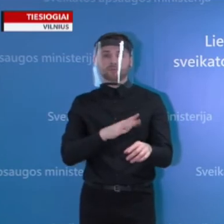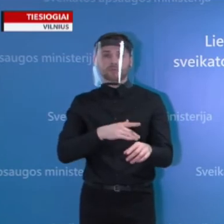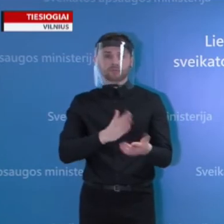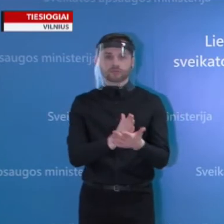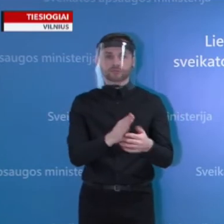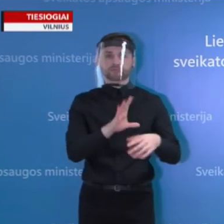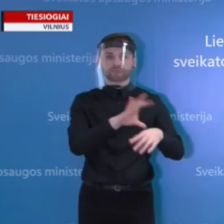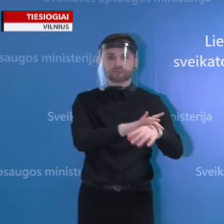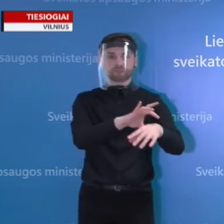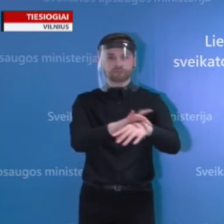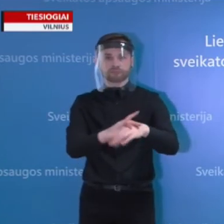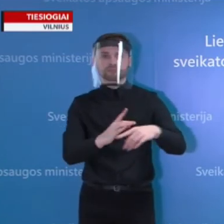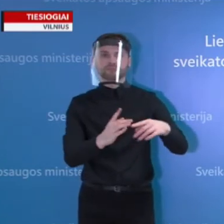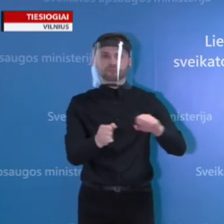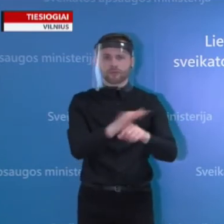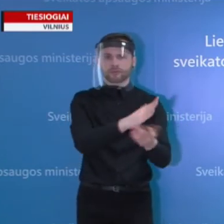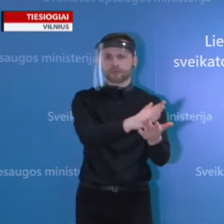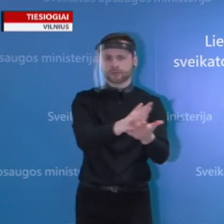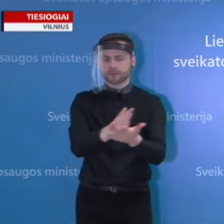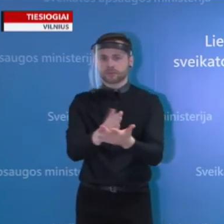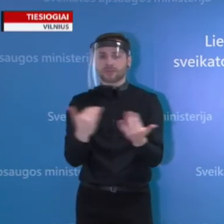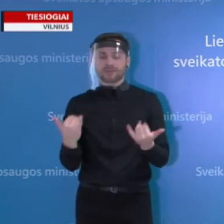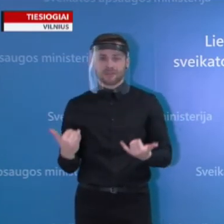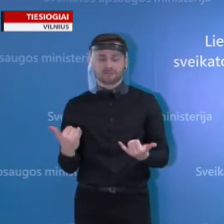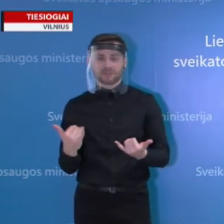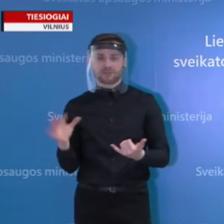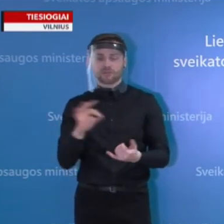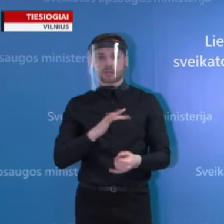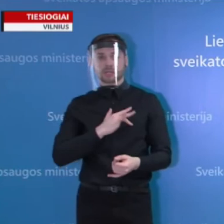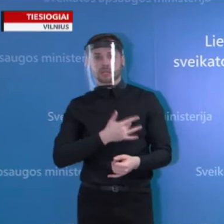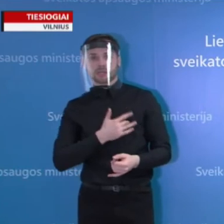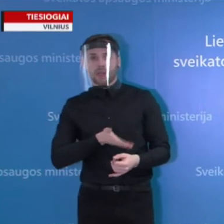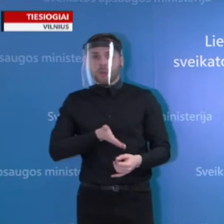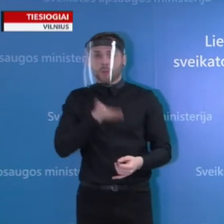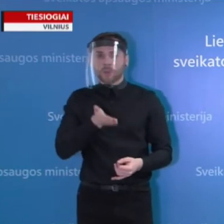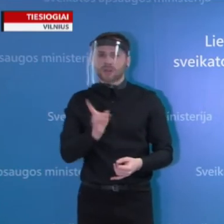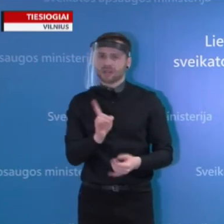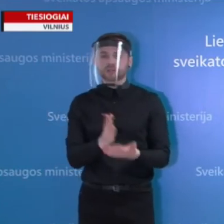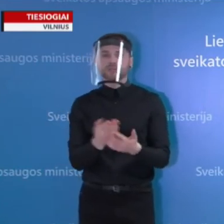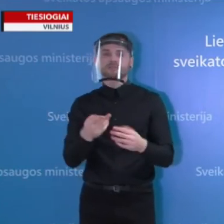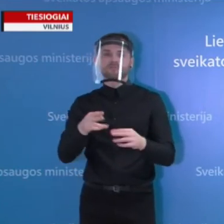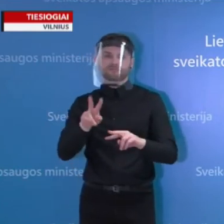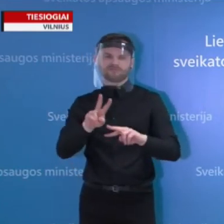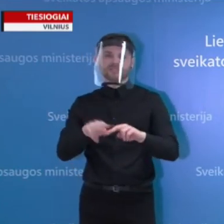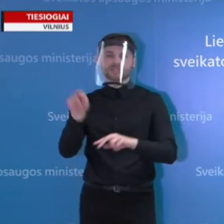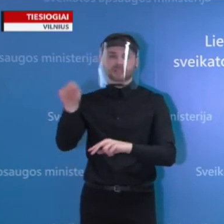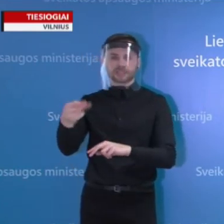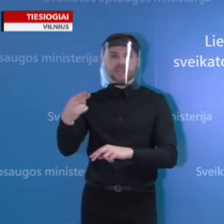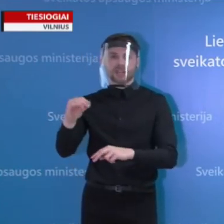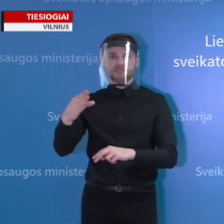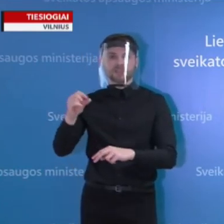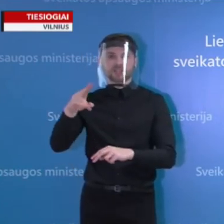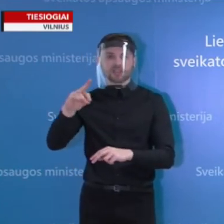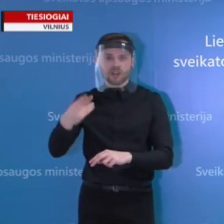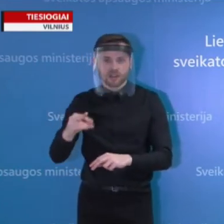atvejų, kažkokio pagrindo labai dideliam nerimavimui išskyrus židinius, apie kuriuos mes jau šnekėjom. Vėlgi dar